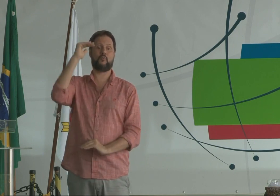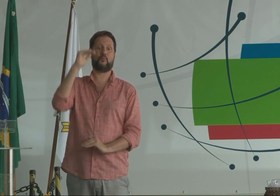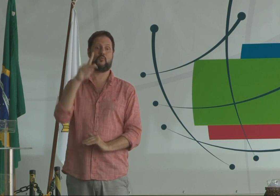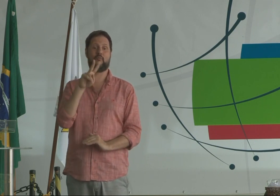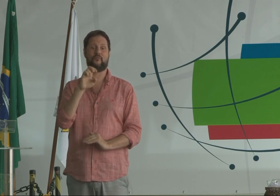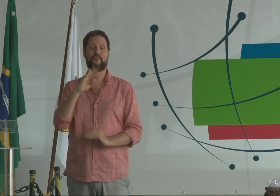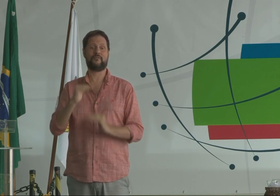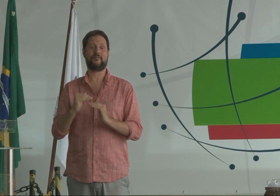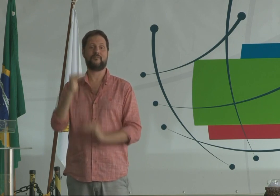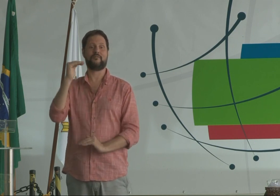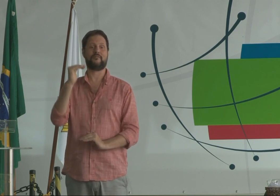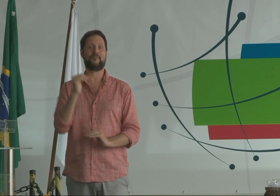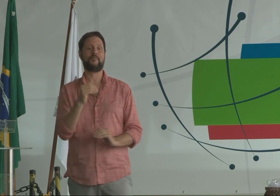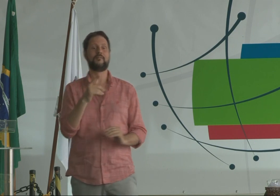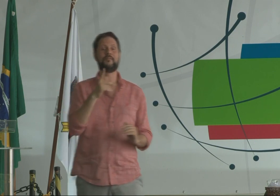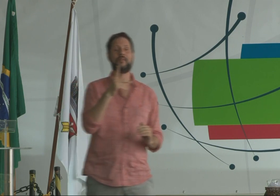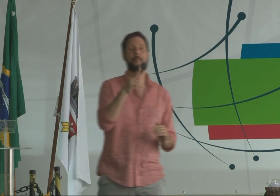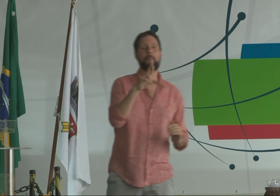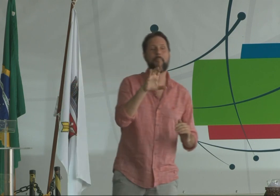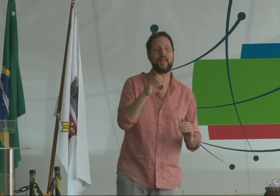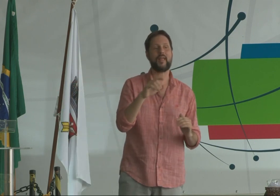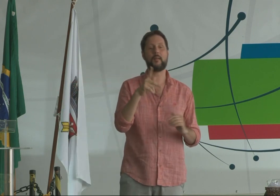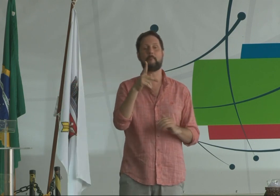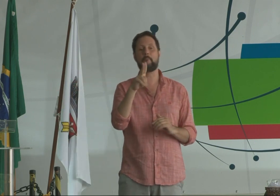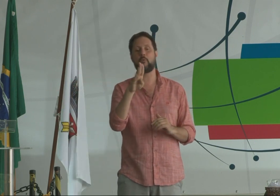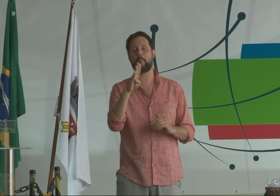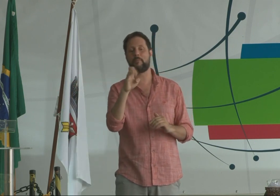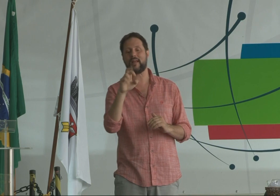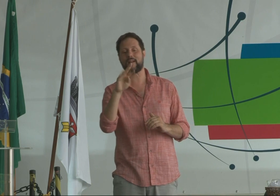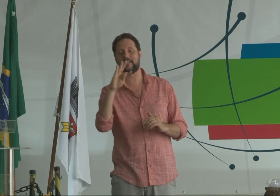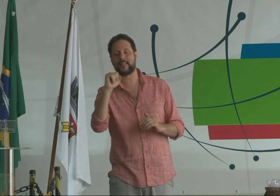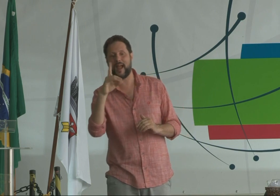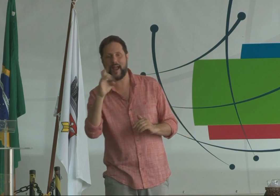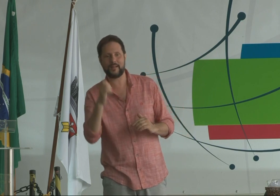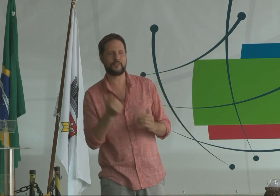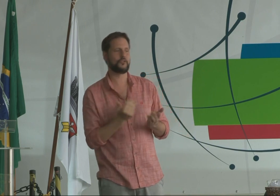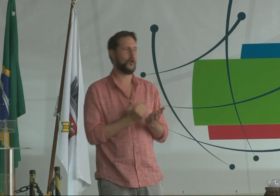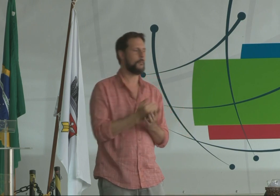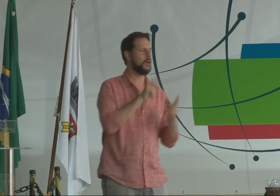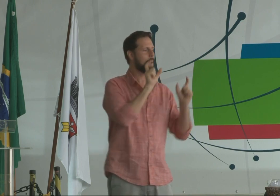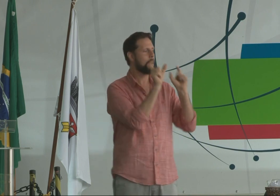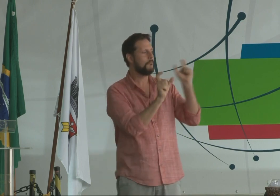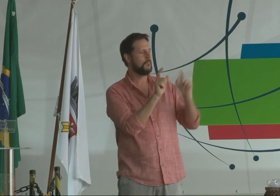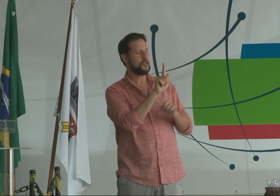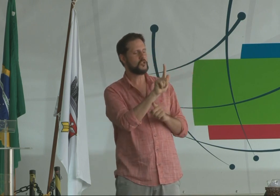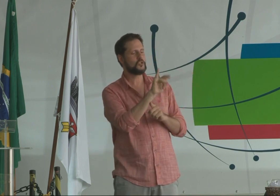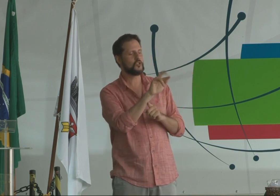Isso causa dessa valorização do verbal maior, dessa... da publicidade.